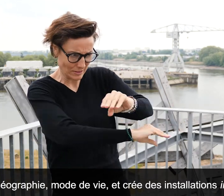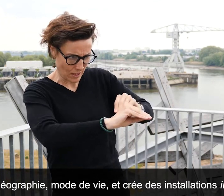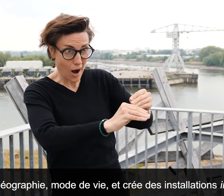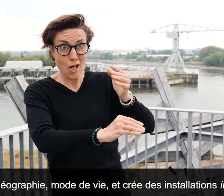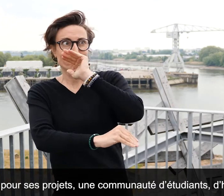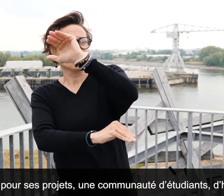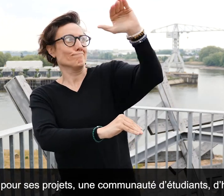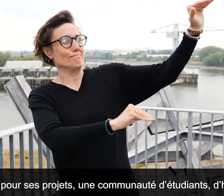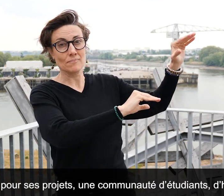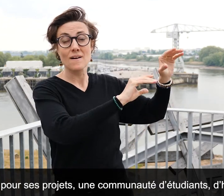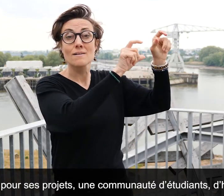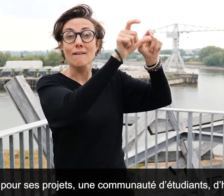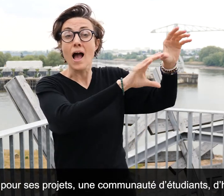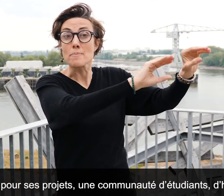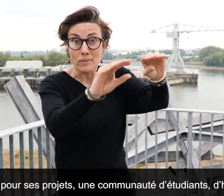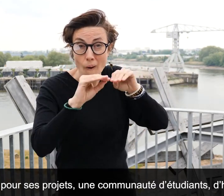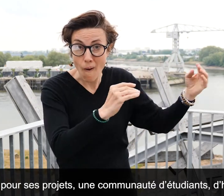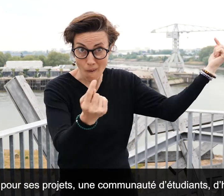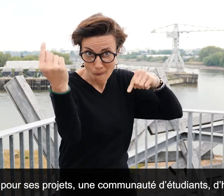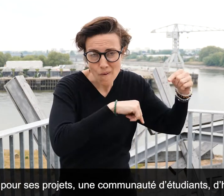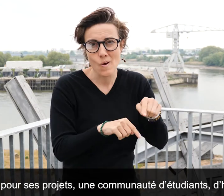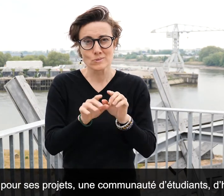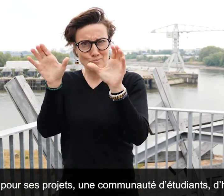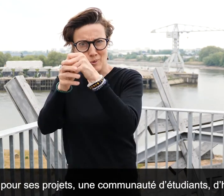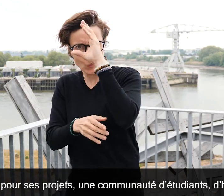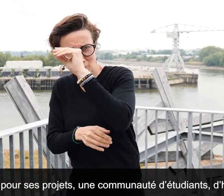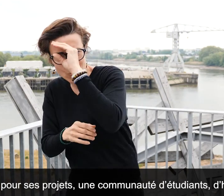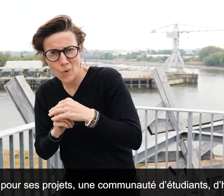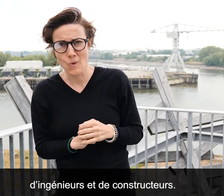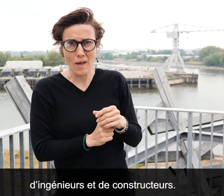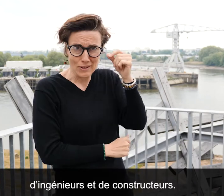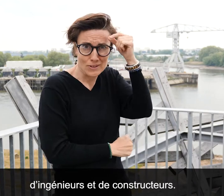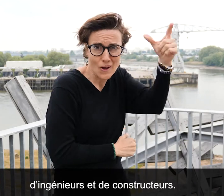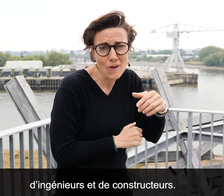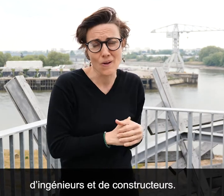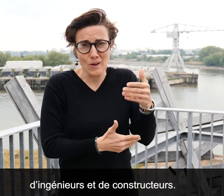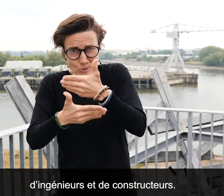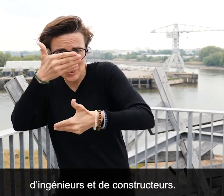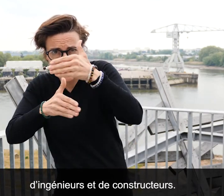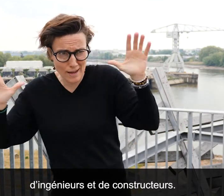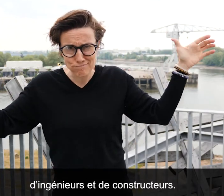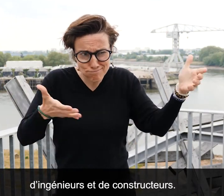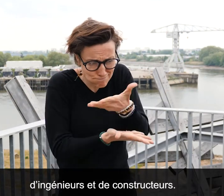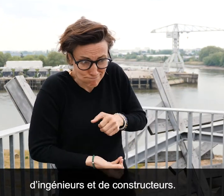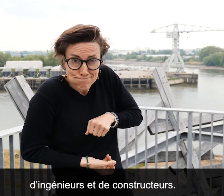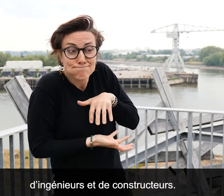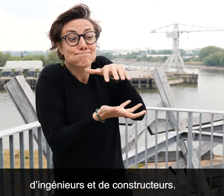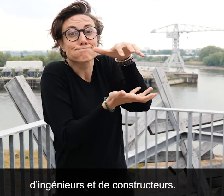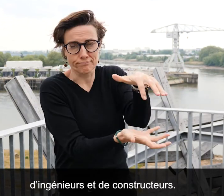il rassemble pour ses projets une communauté d'étudiants d'habitants d'ingénieurs et de constructeurs ces oeuvres